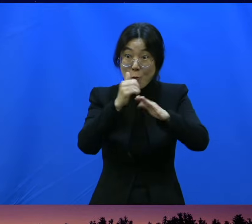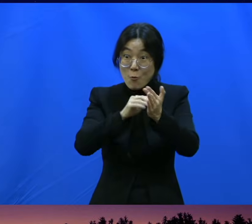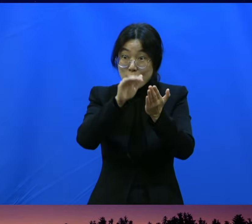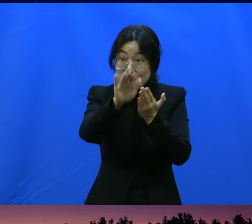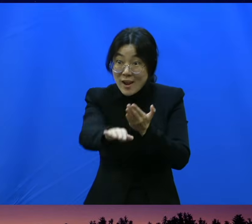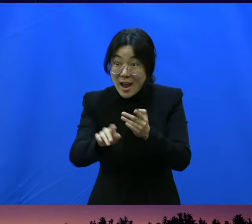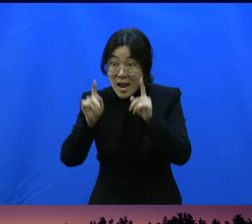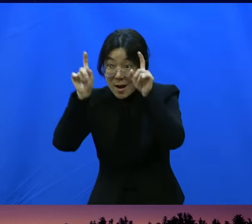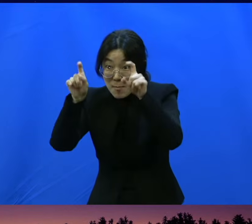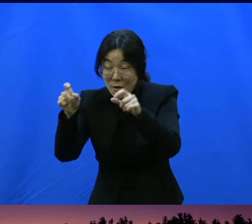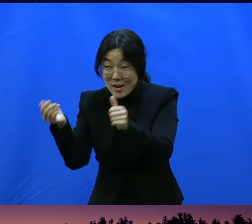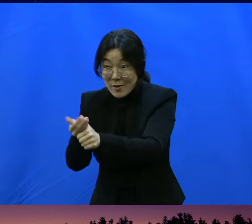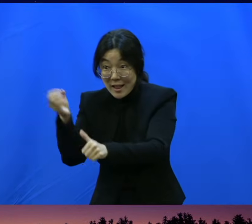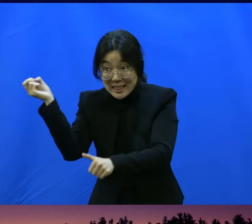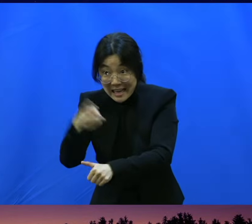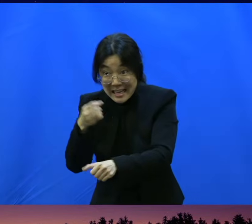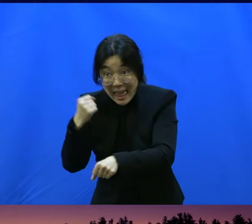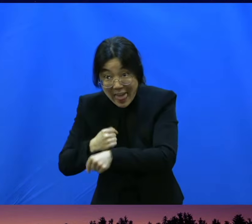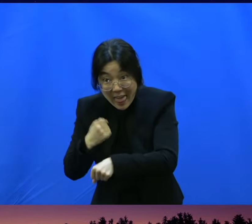그러지 않겠어요, 여러분?